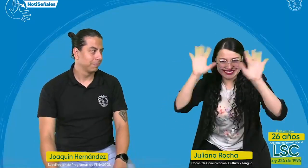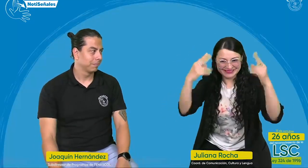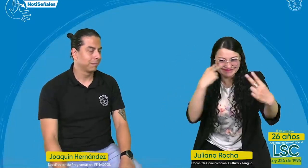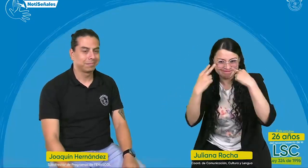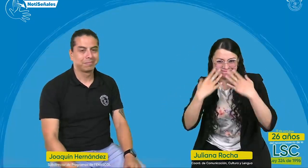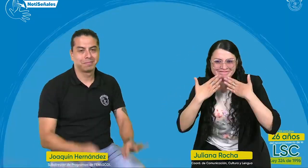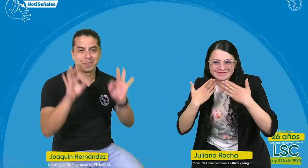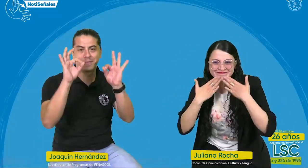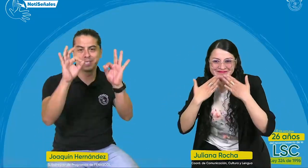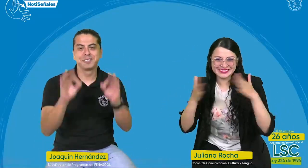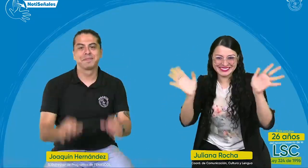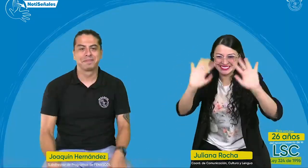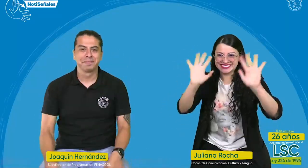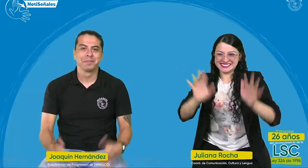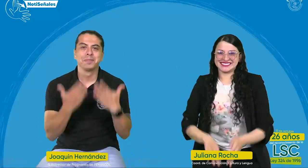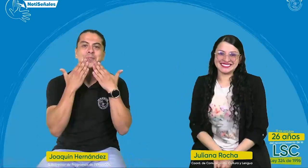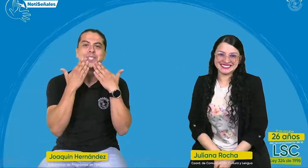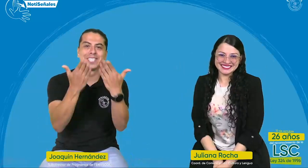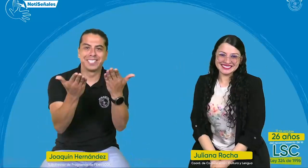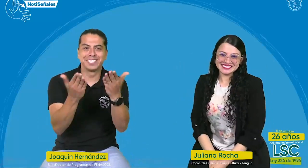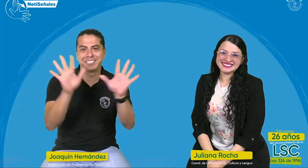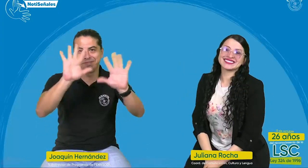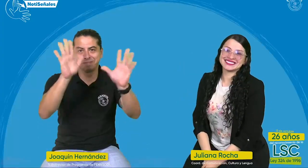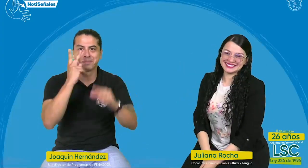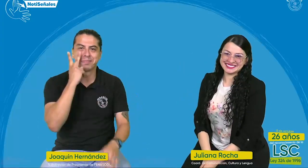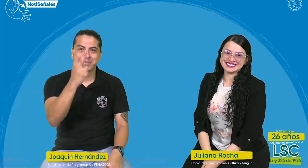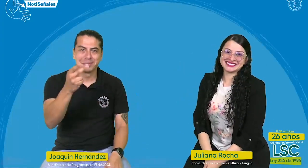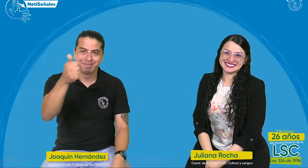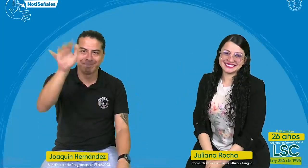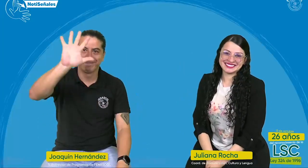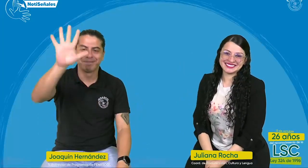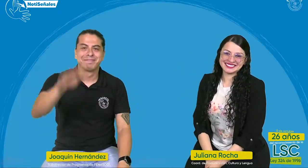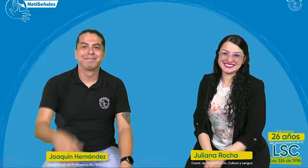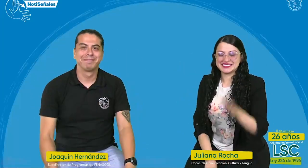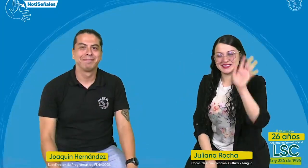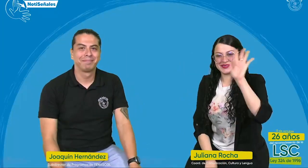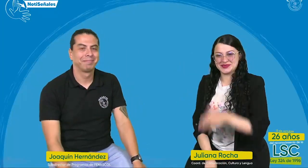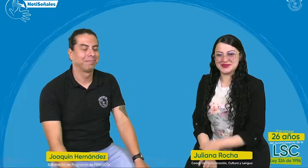viendo hasta luego Muchas gracias muchas gracias Hasta luego nos vemos